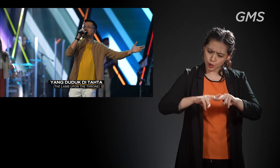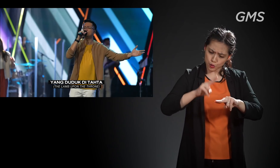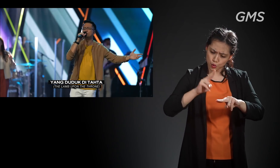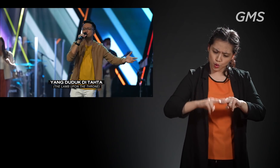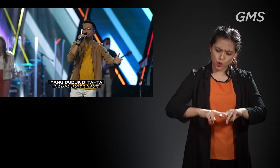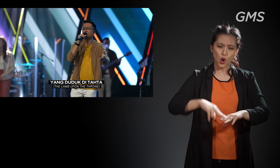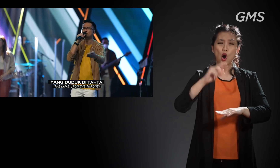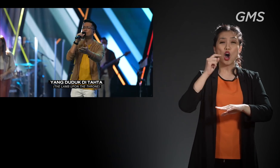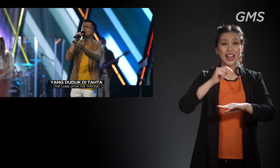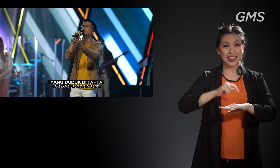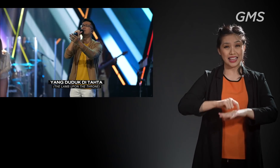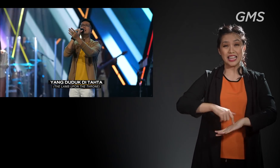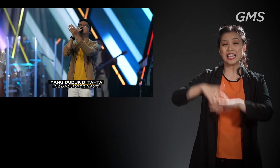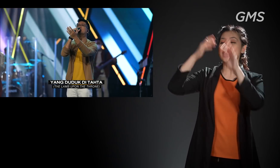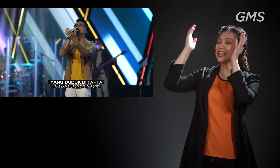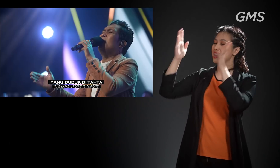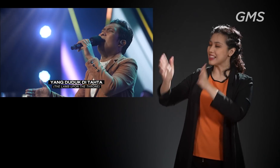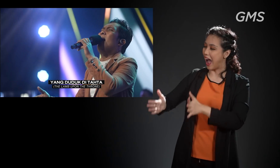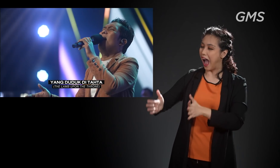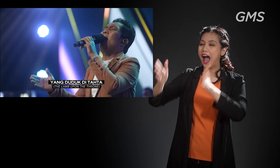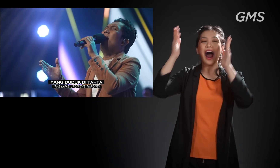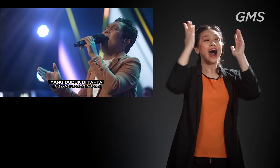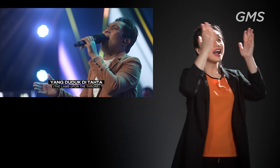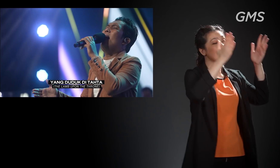yang duduk di